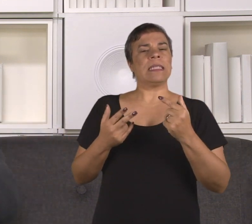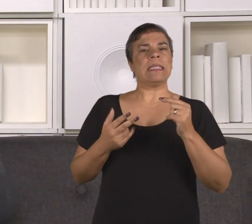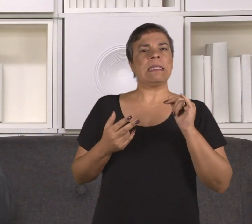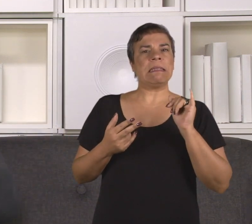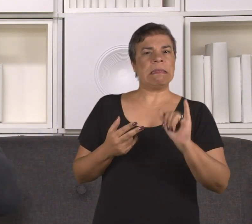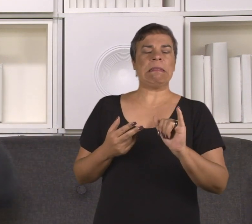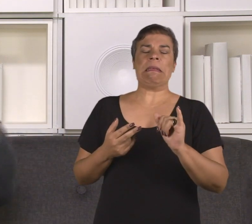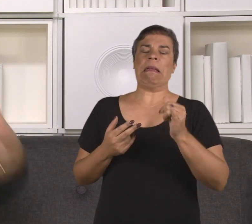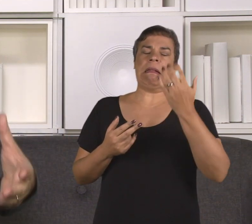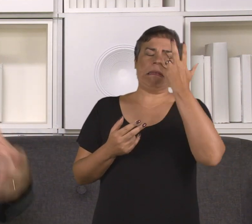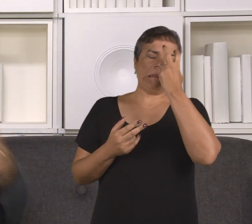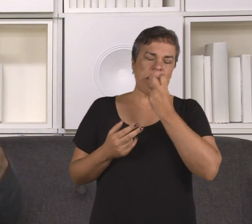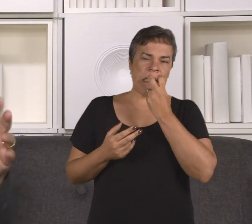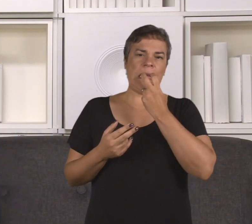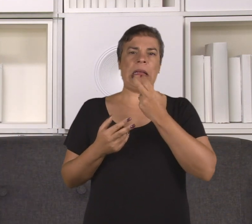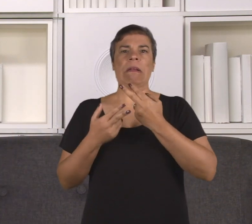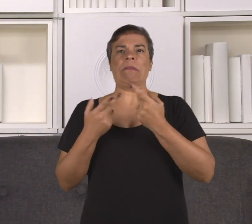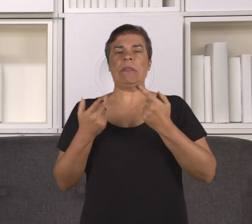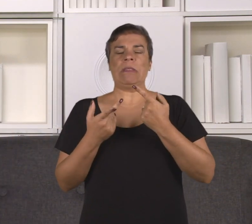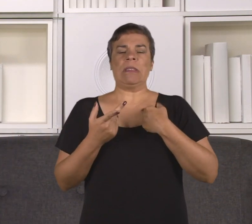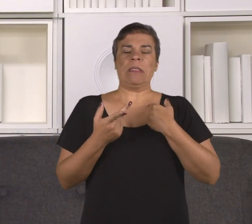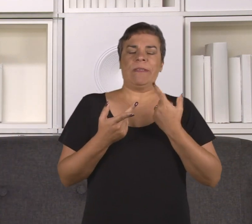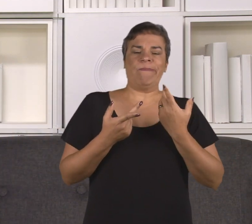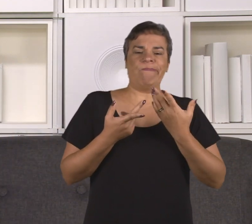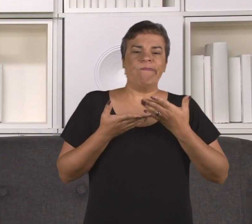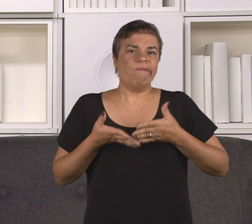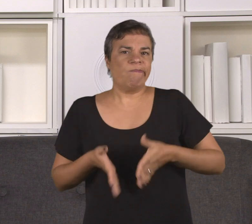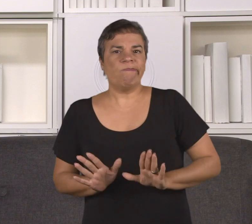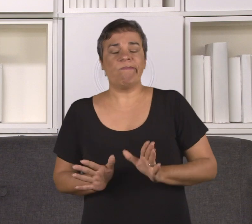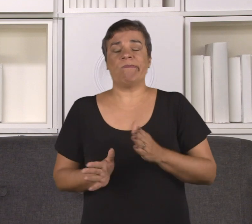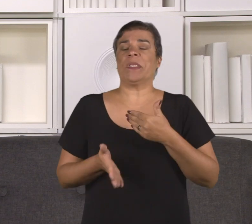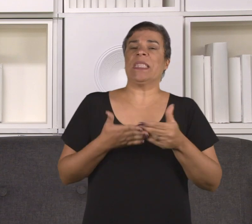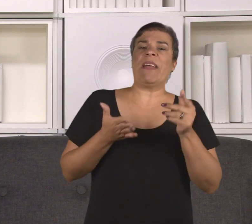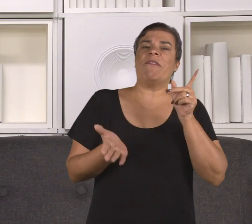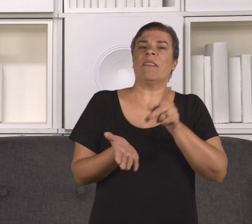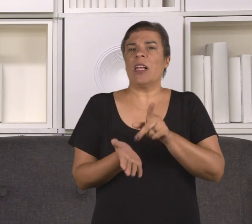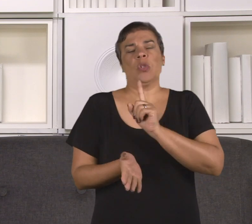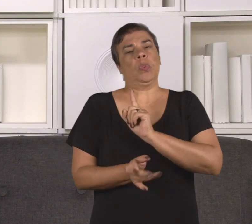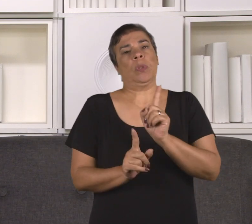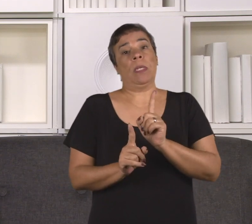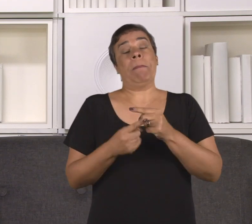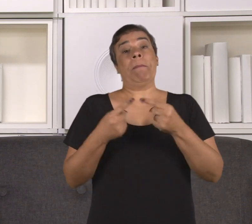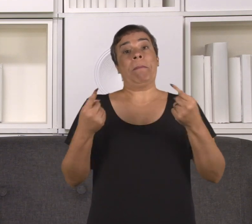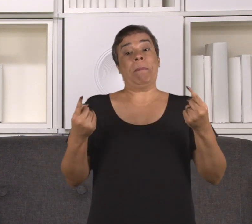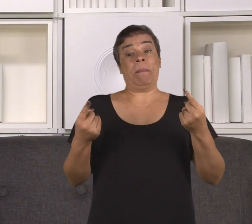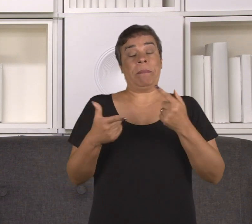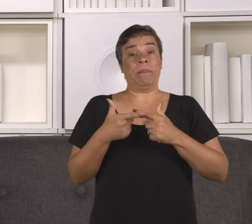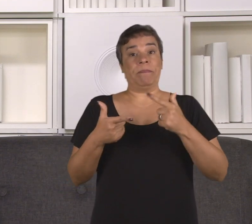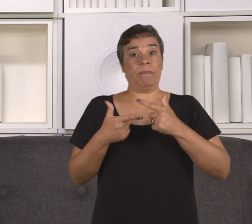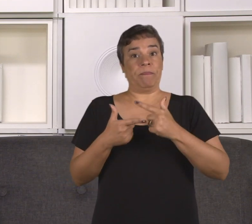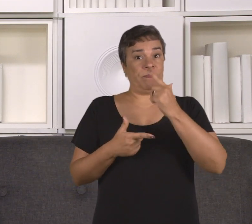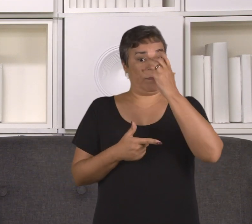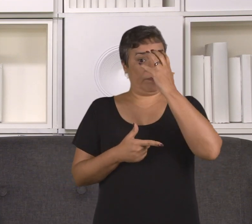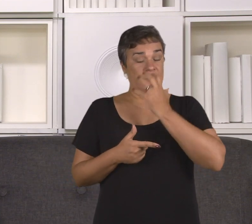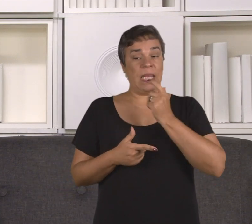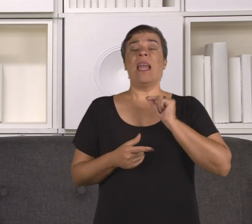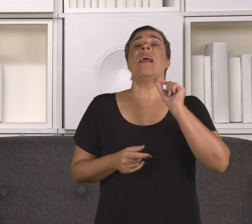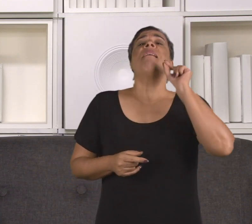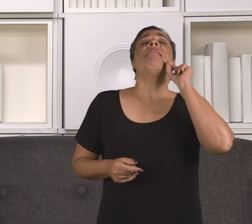cego, se ele foi curado, se era cego de nascença ou não, mas a grande questão passa a ser o protagonista dessa